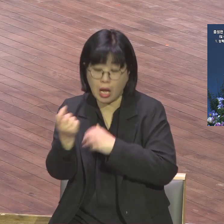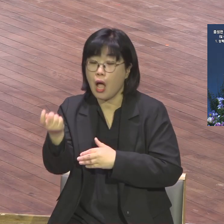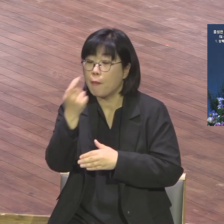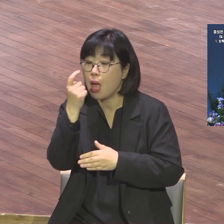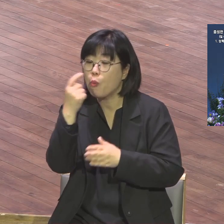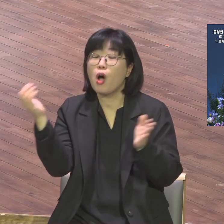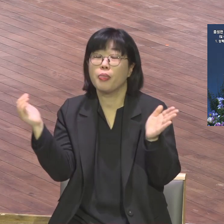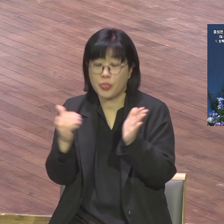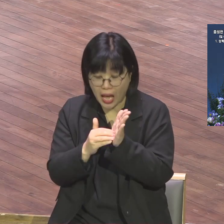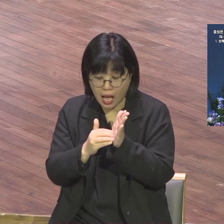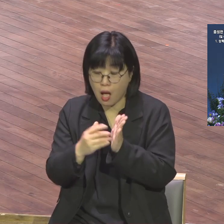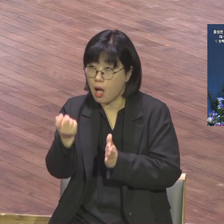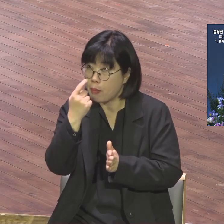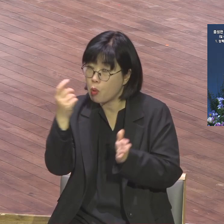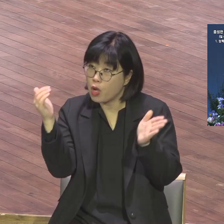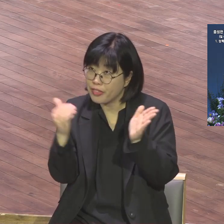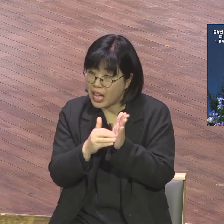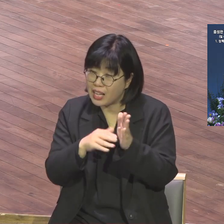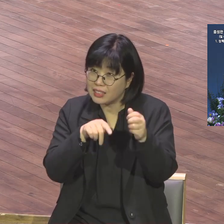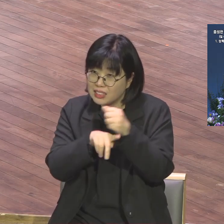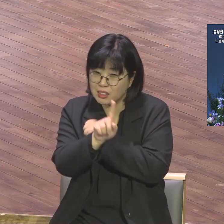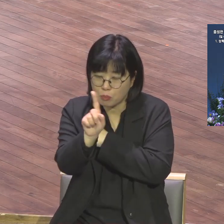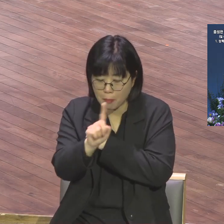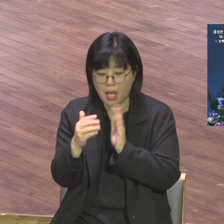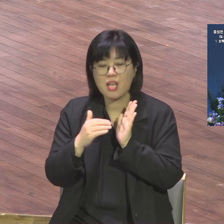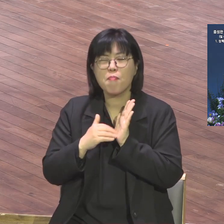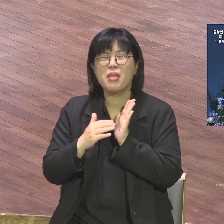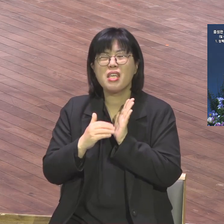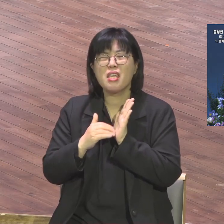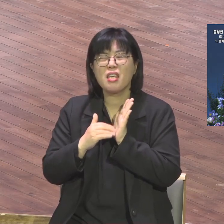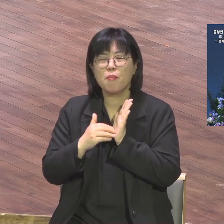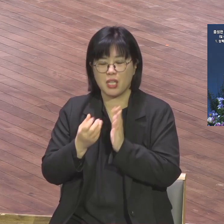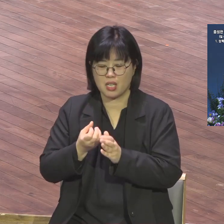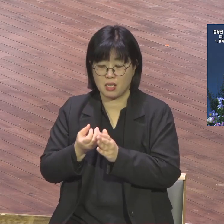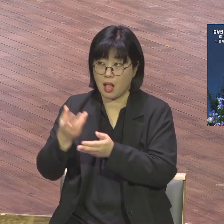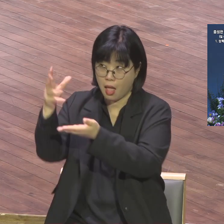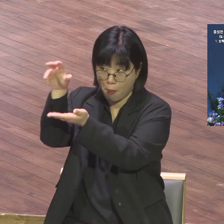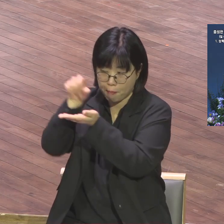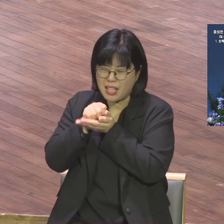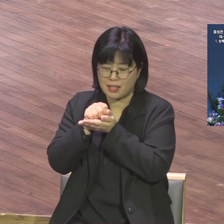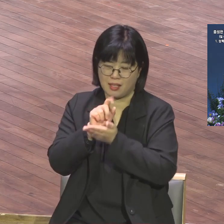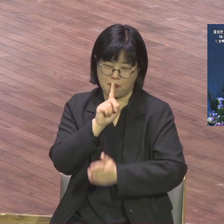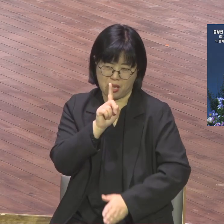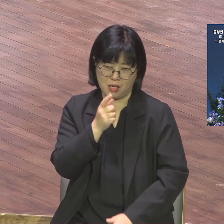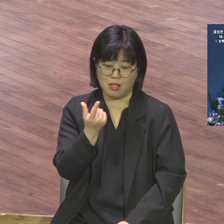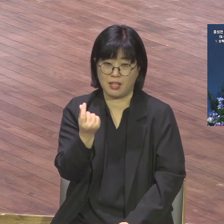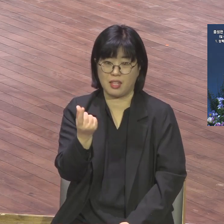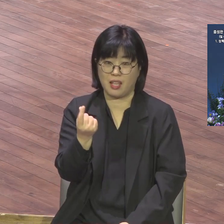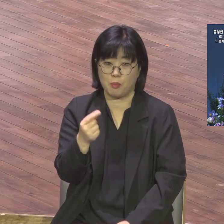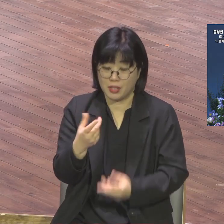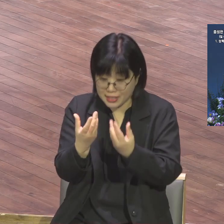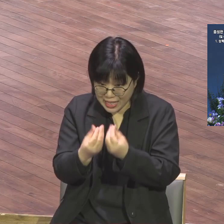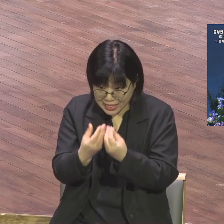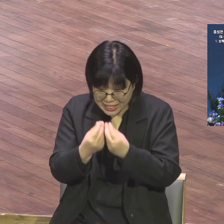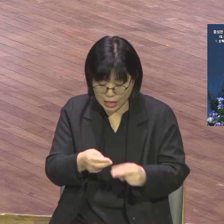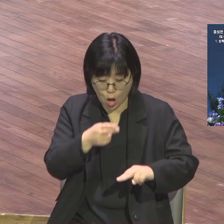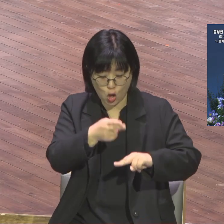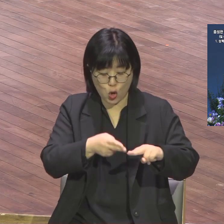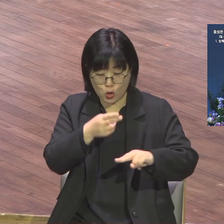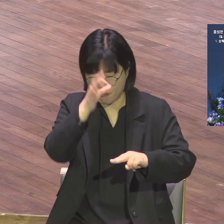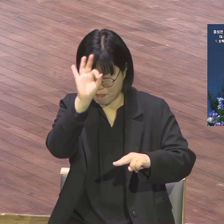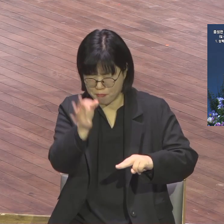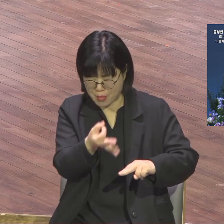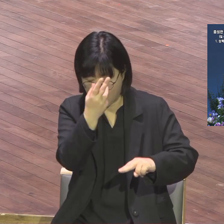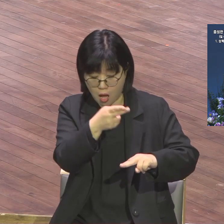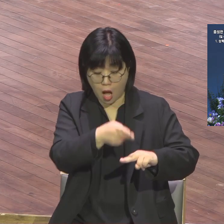전수받다. 유명한 요리사가 음식 만들 때 특별한 맛을 내는 방법, 어떤 장인이 작품을 만들